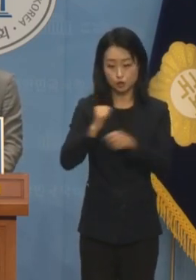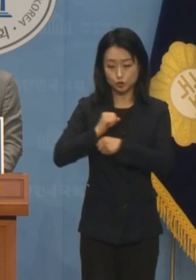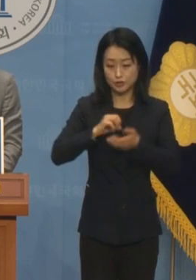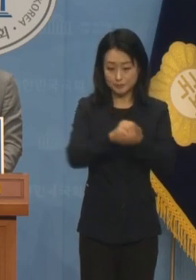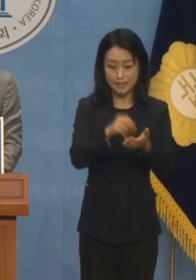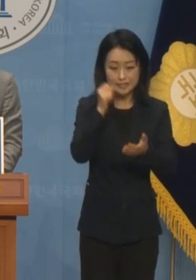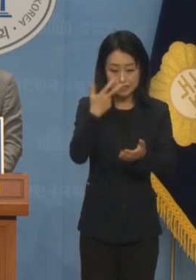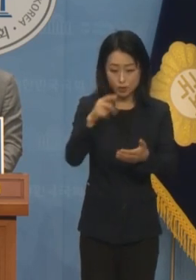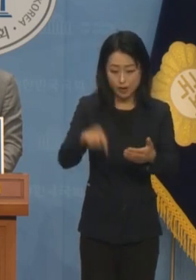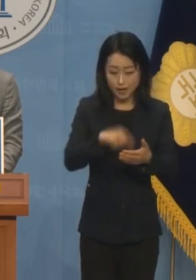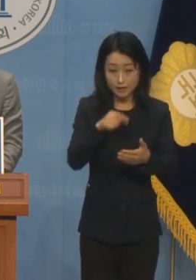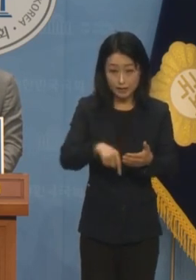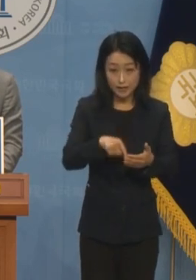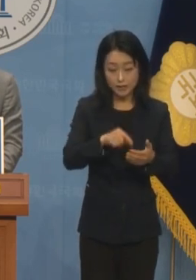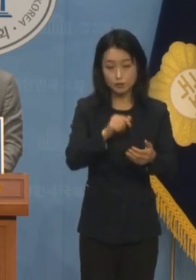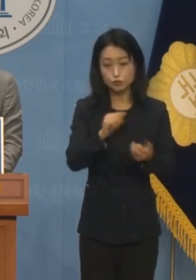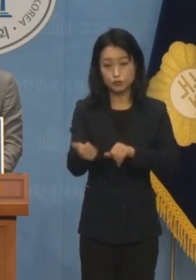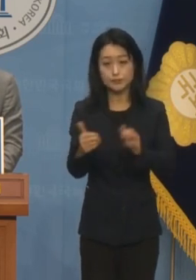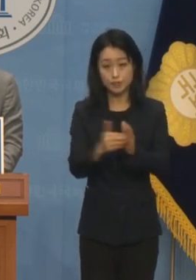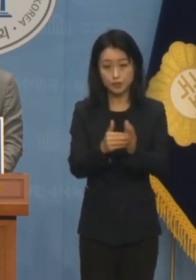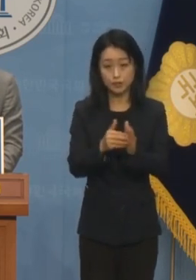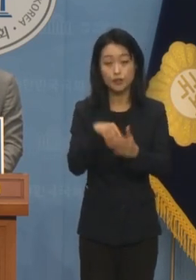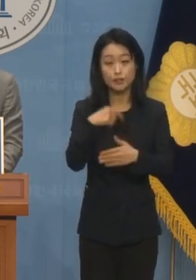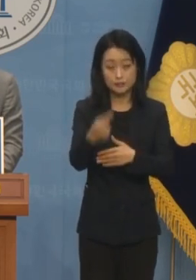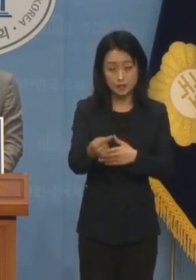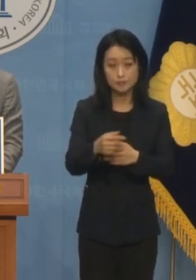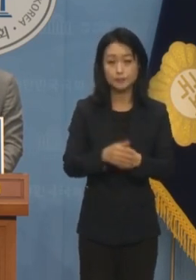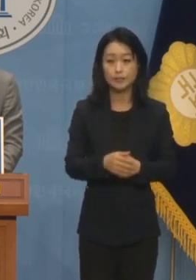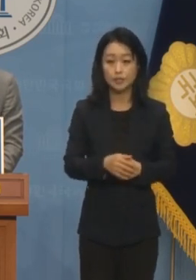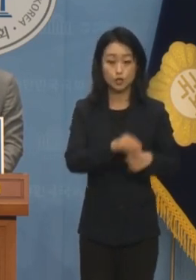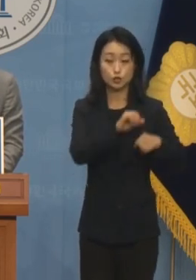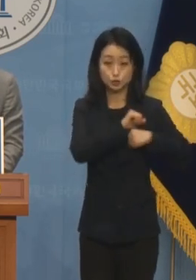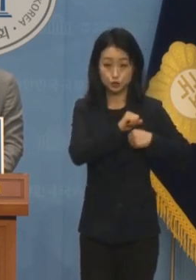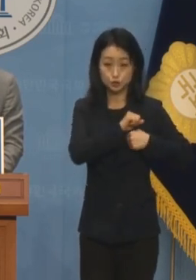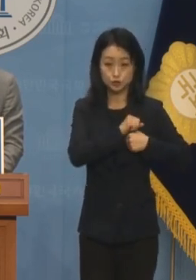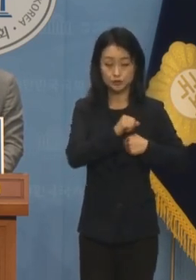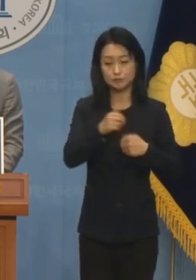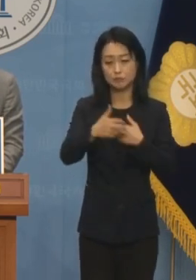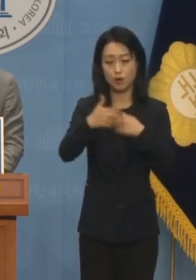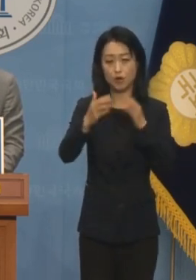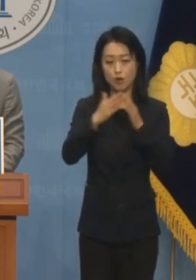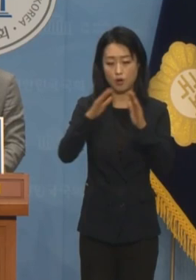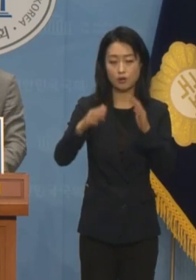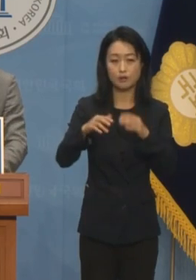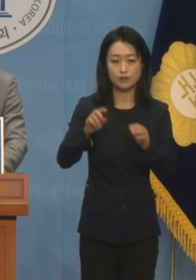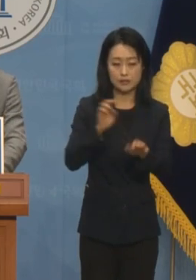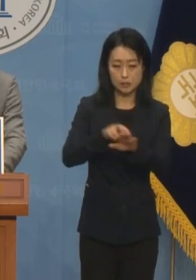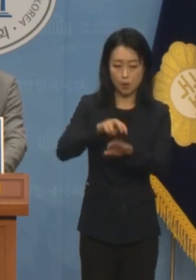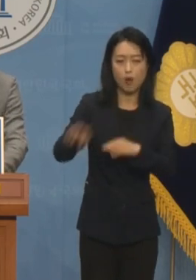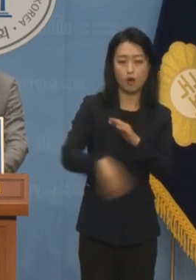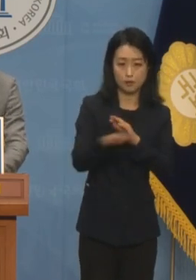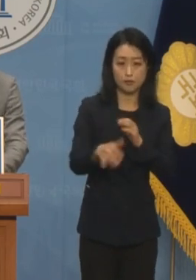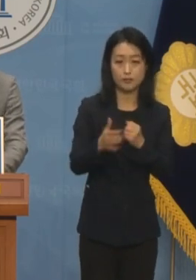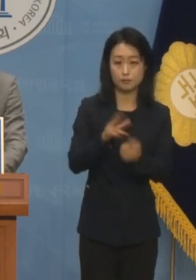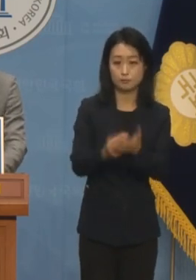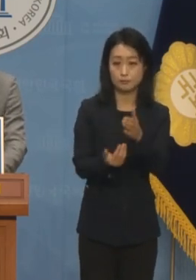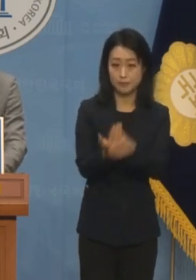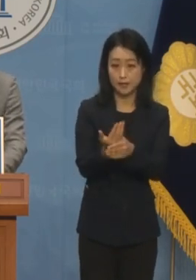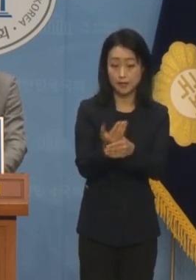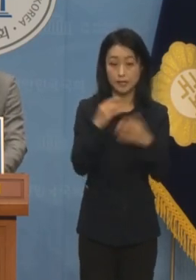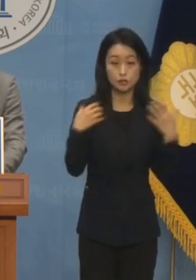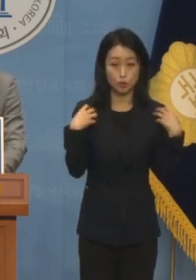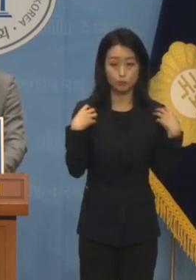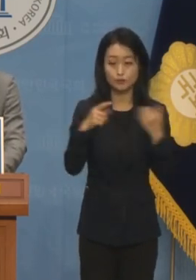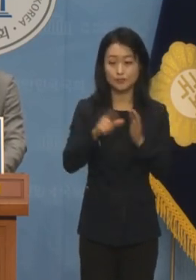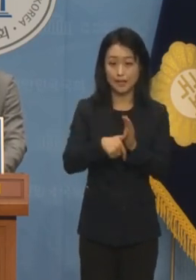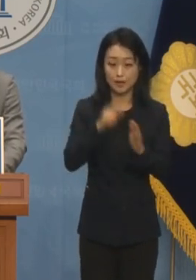만에 숨졌습니다. 그의 죽음은 군이 부실한 의료체계와 대응 때문이었습니다. 정부는